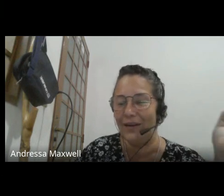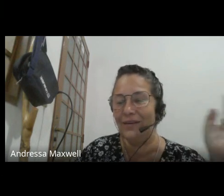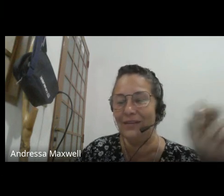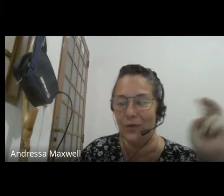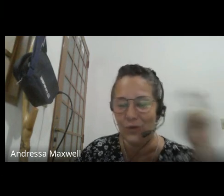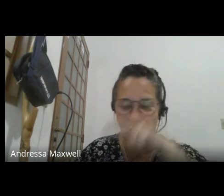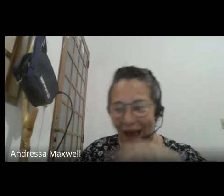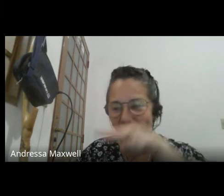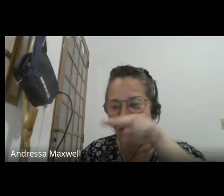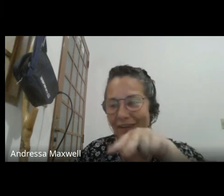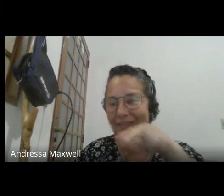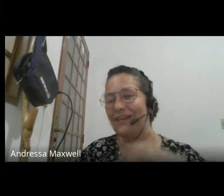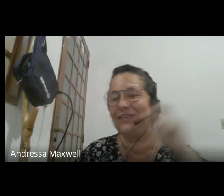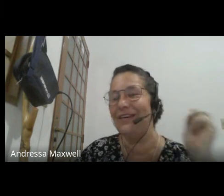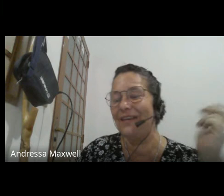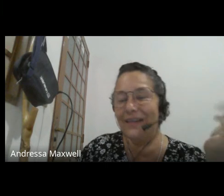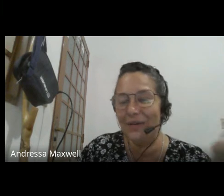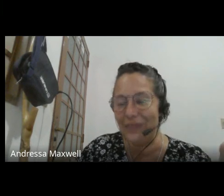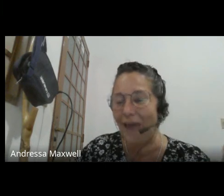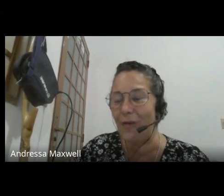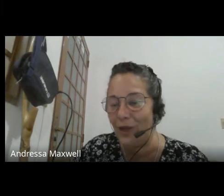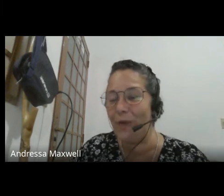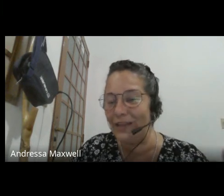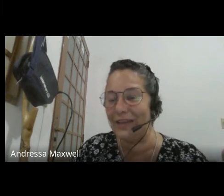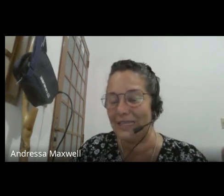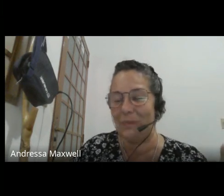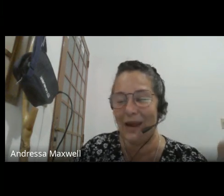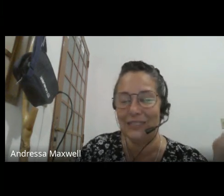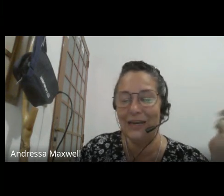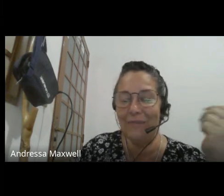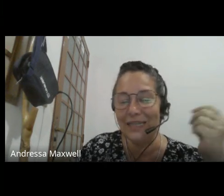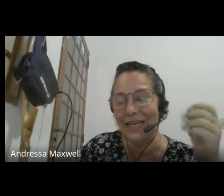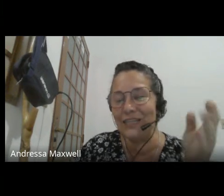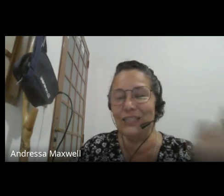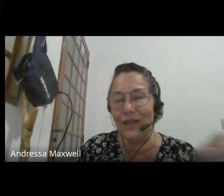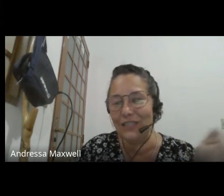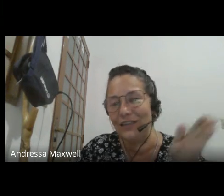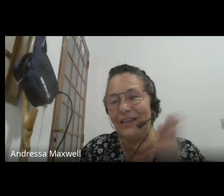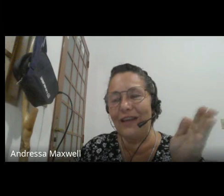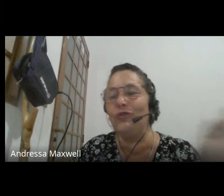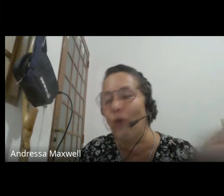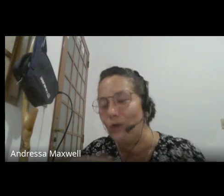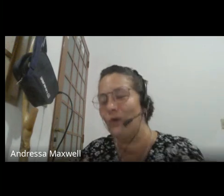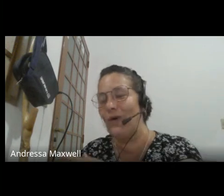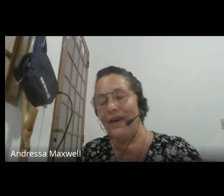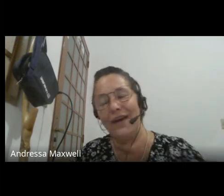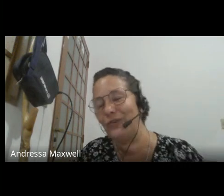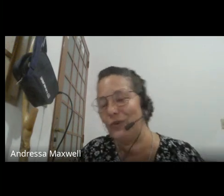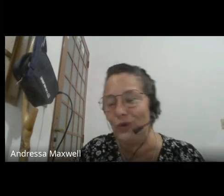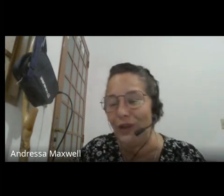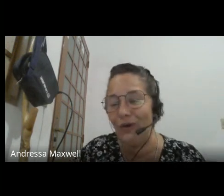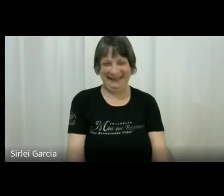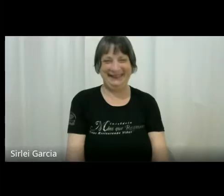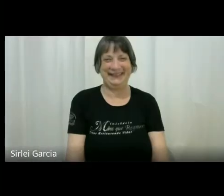lá, e Deus olhava, entendeu? Deu para entender essa parte, mas a gente gosta de entender tudo, e aí